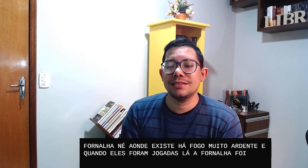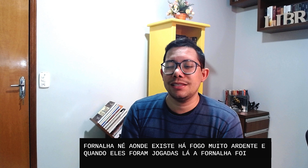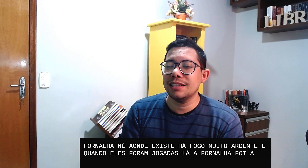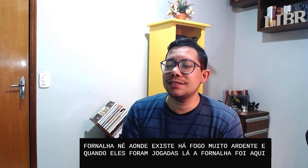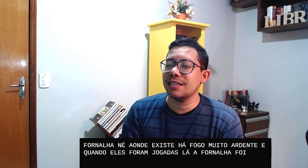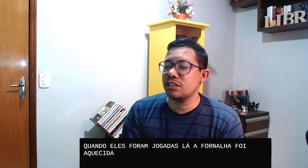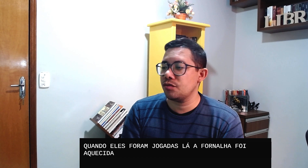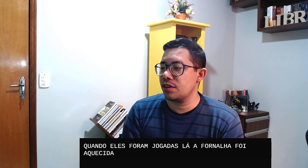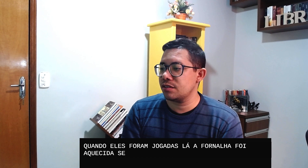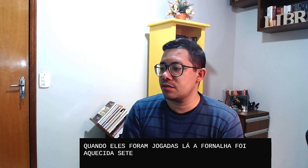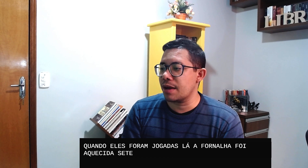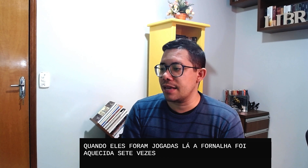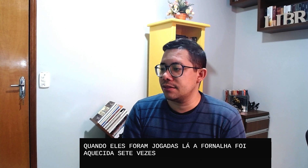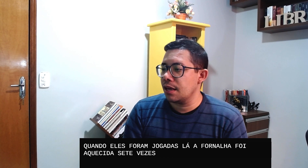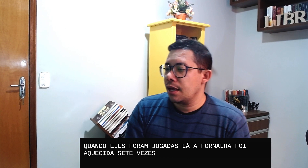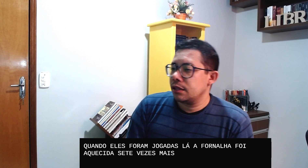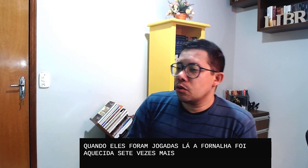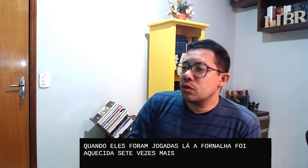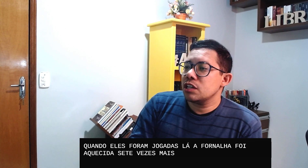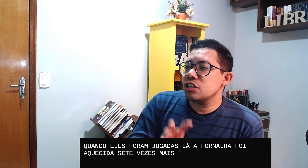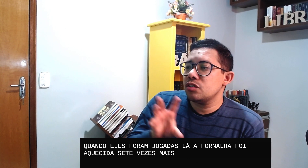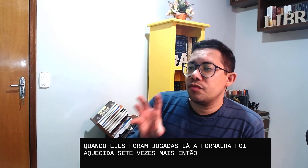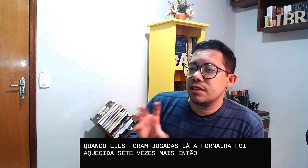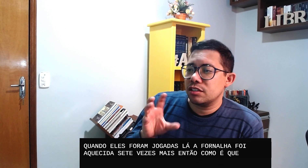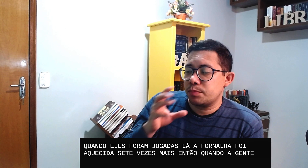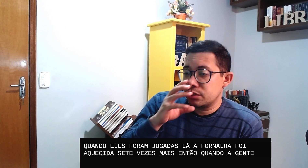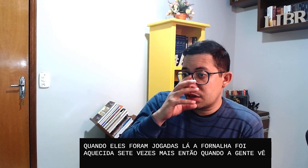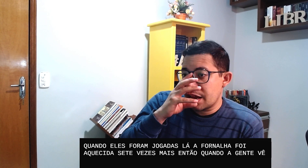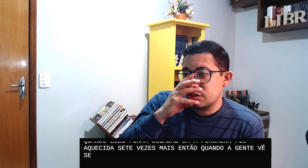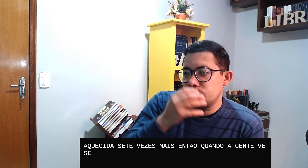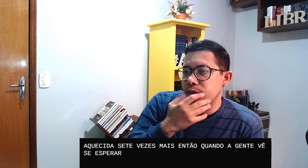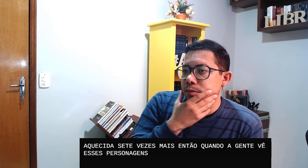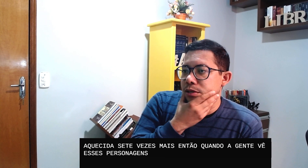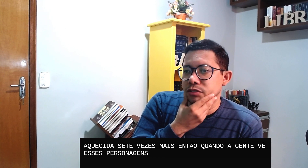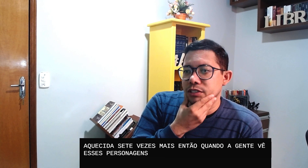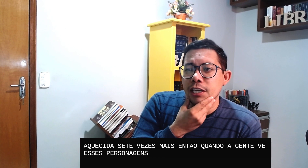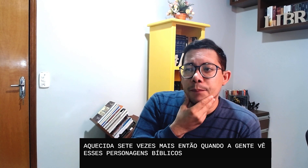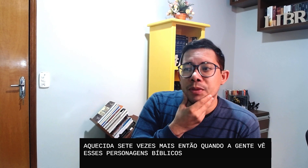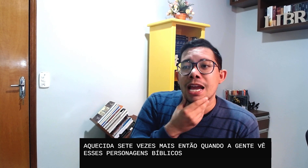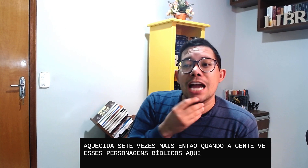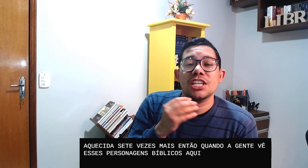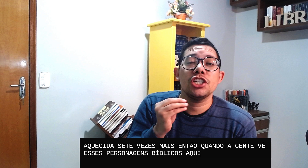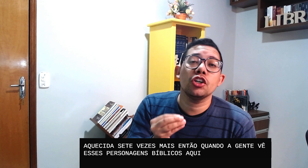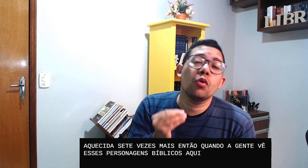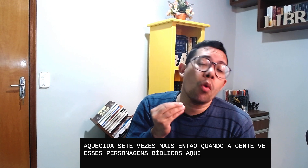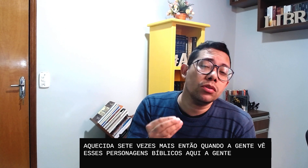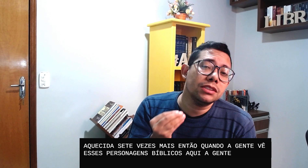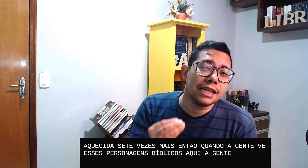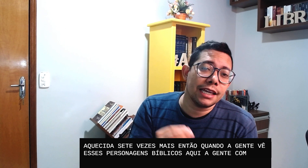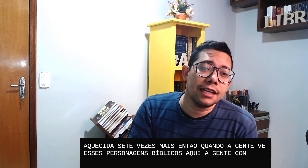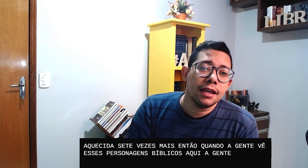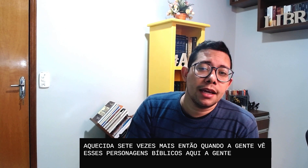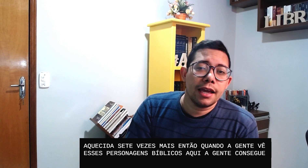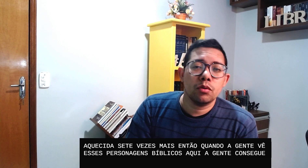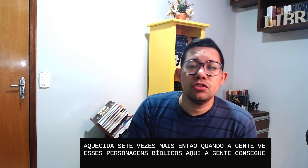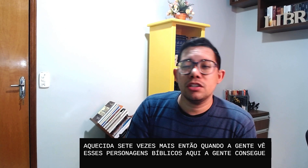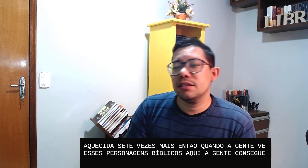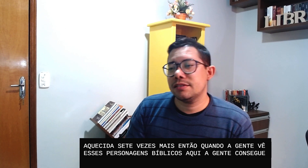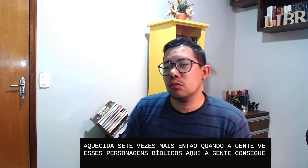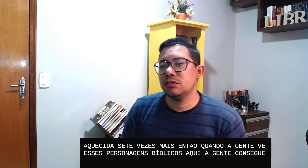aquecida 7 vezes mais. Então, quando a gente vê esses personagens bíblicos aqui, a gente consegue utilizar um